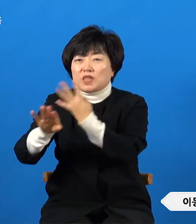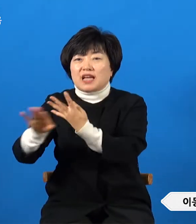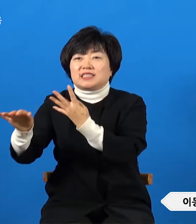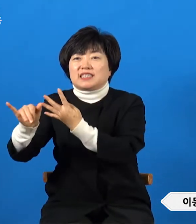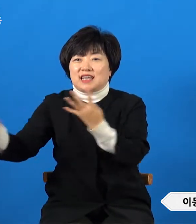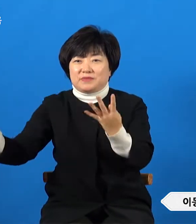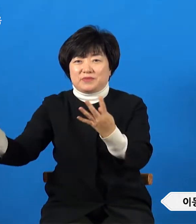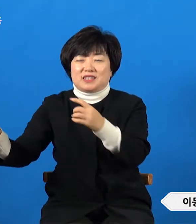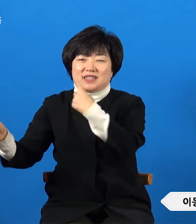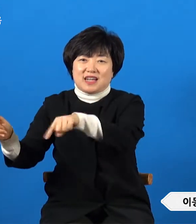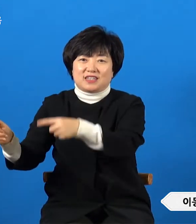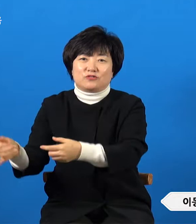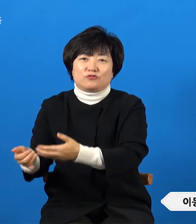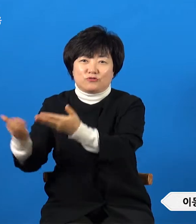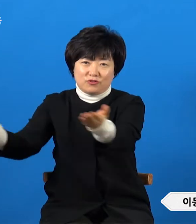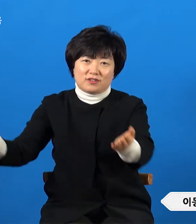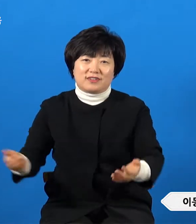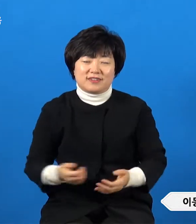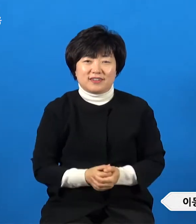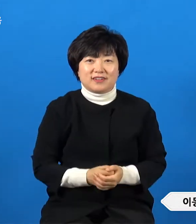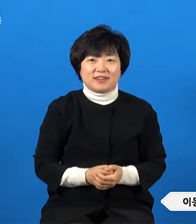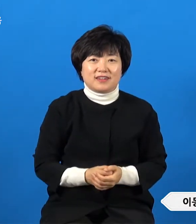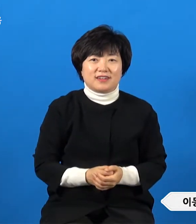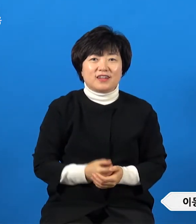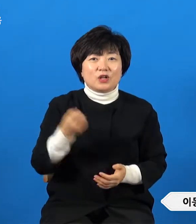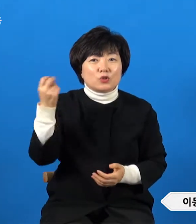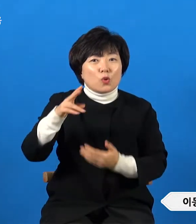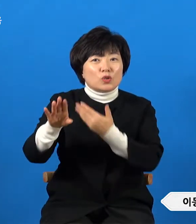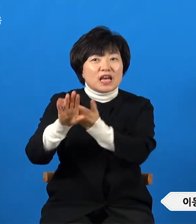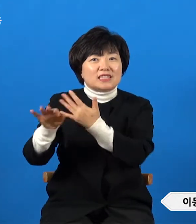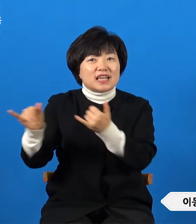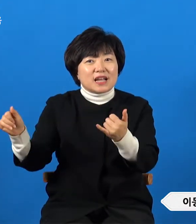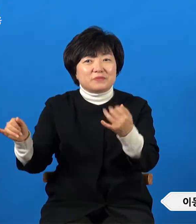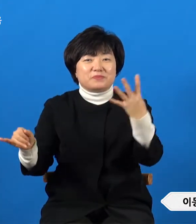사람들을 가르칠 수 있으리라. 또 다른 사람들. 몇 세대예요?